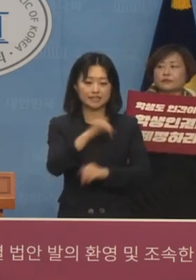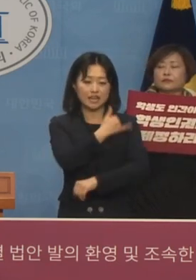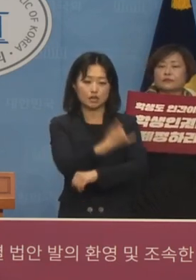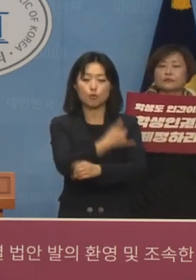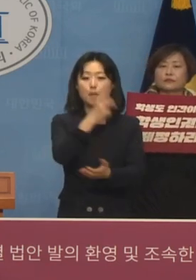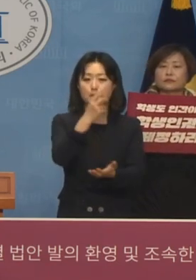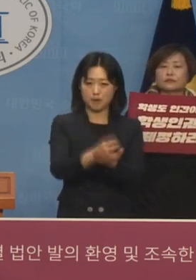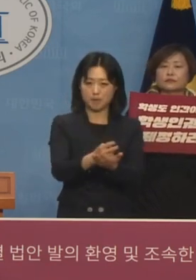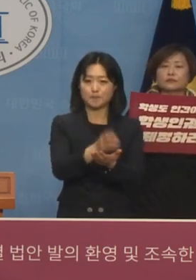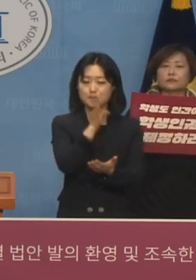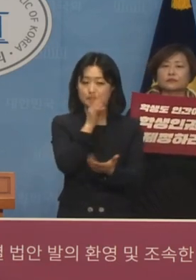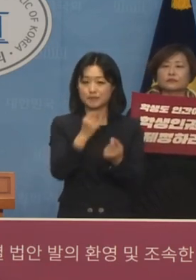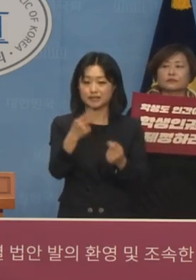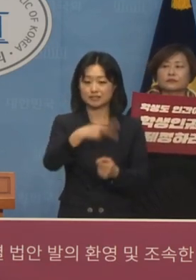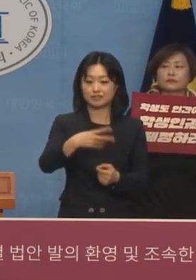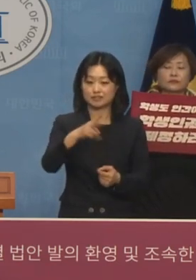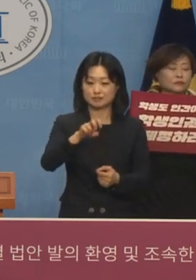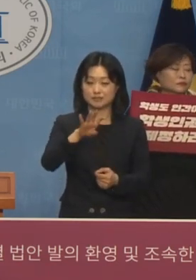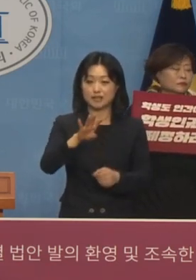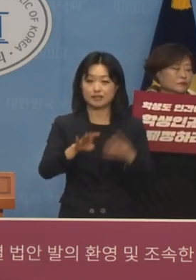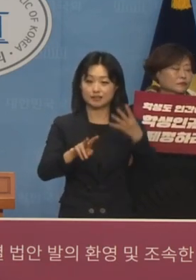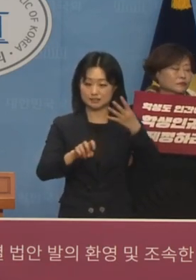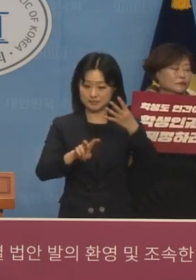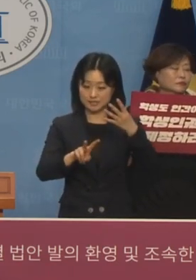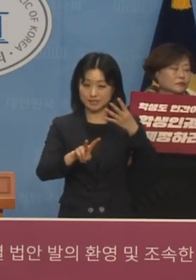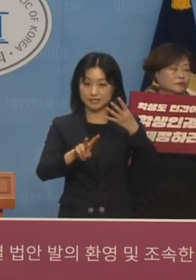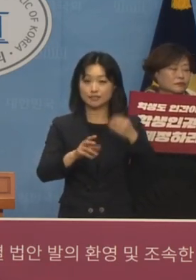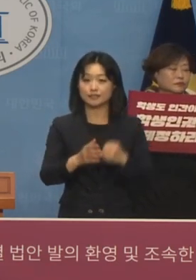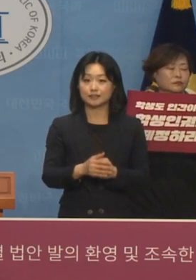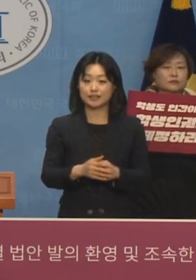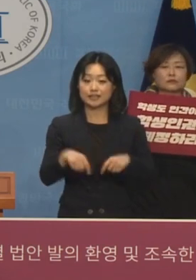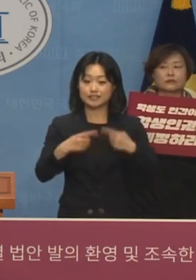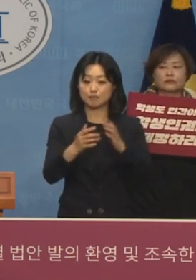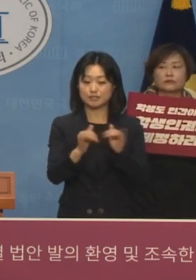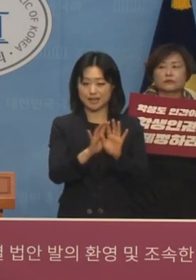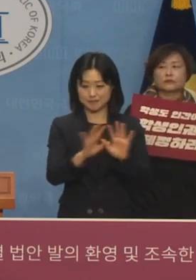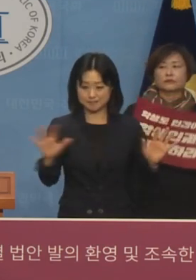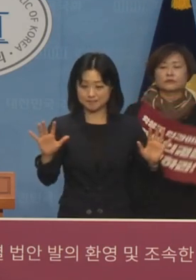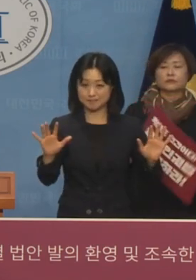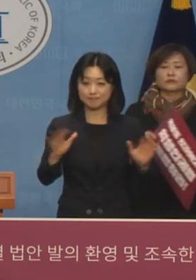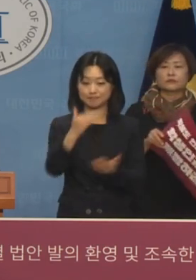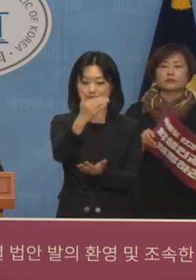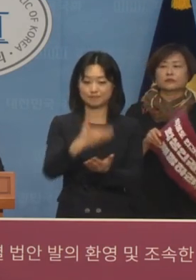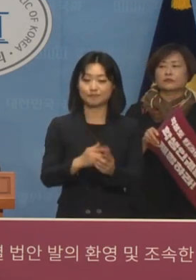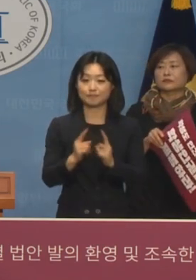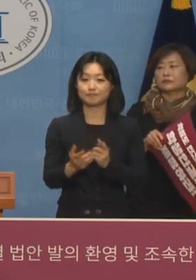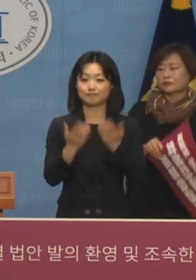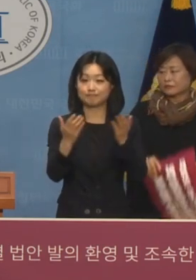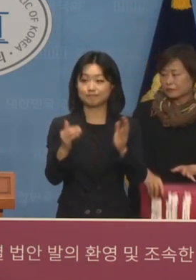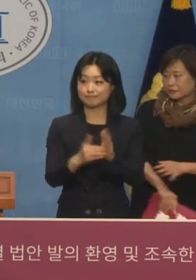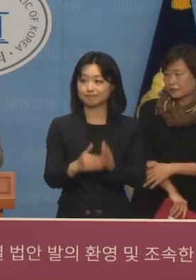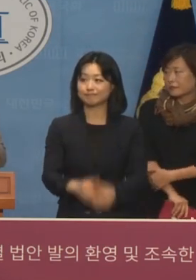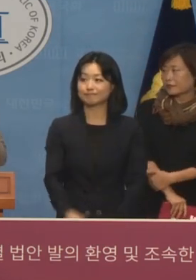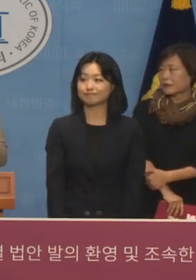학생인권법이다. 2024년 4월 22일 공동주최 및 참여자 일동.